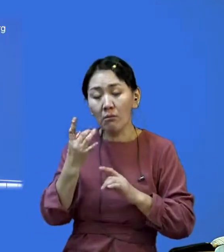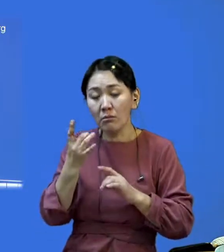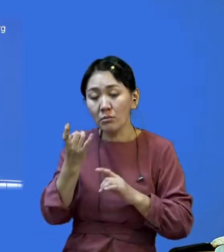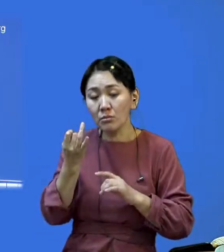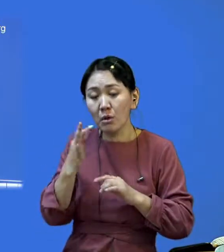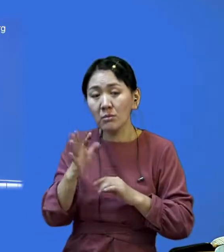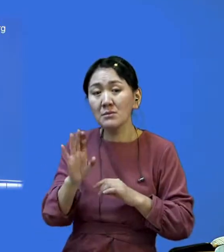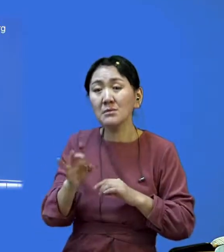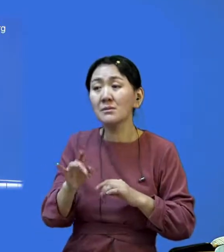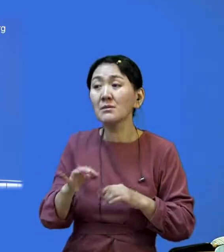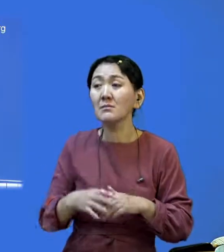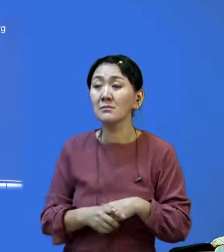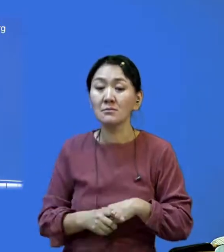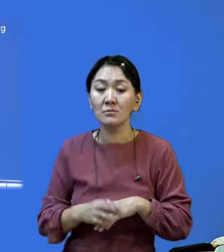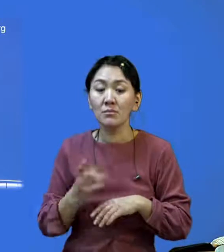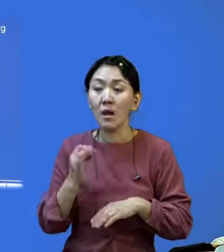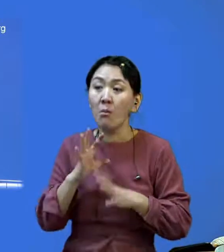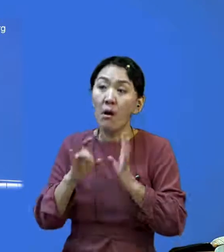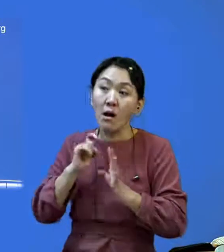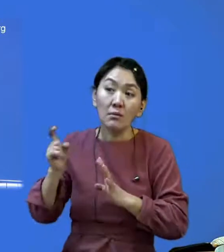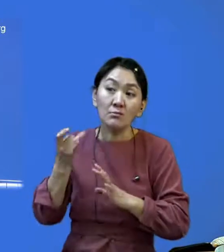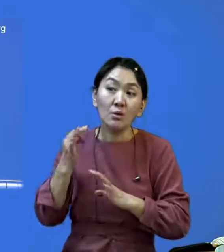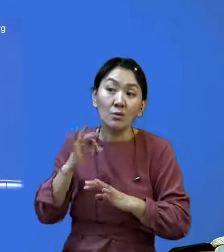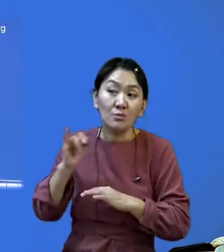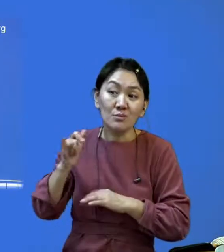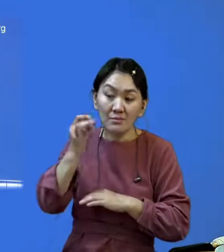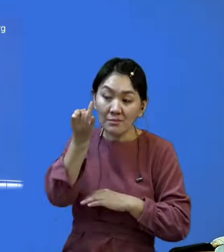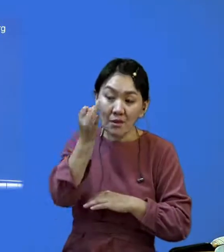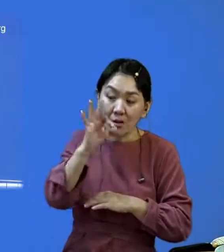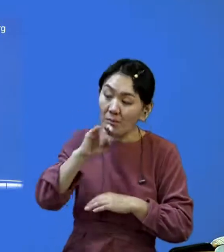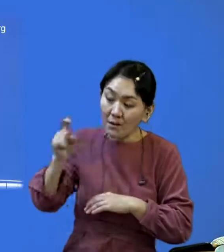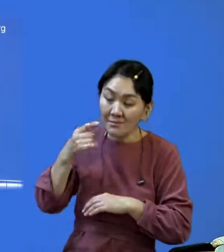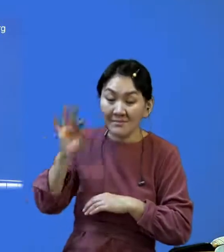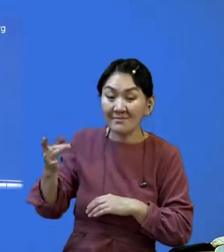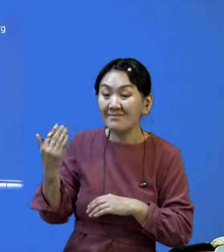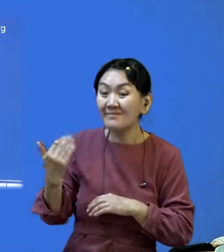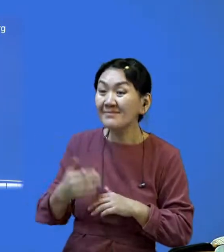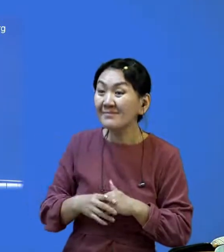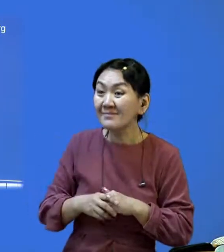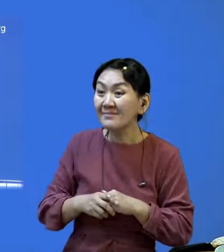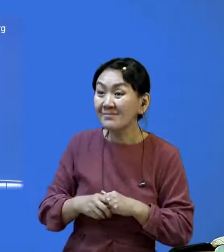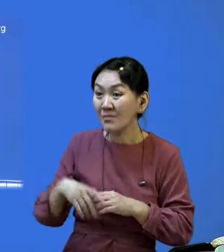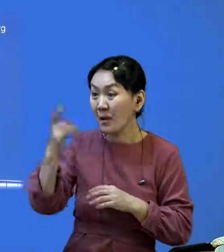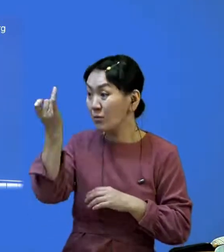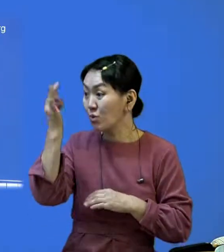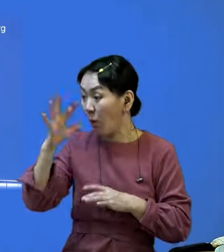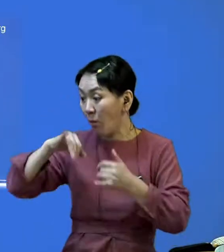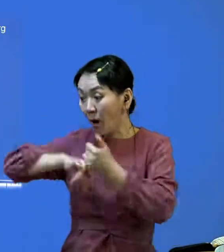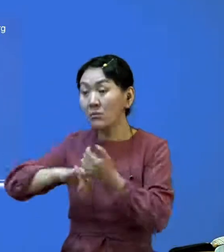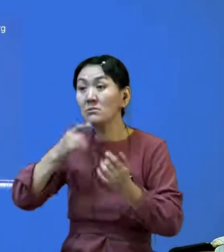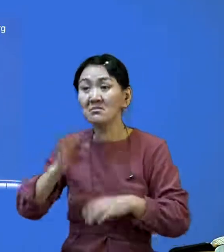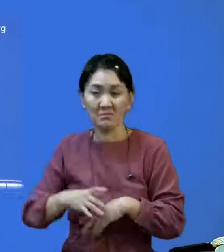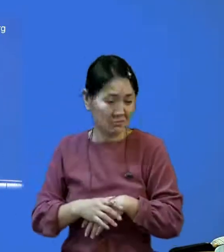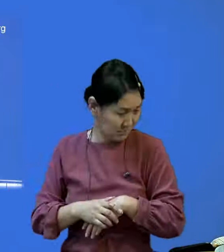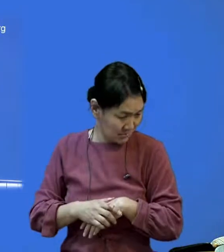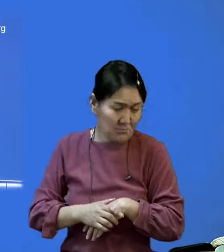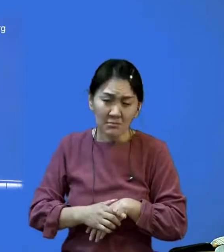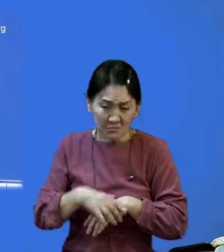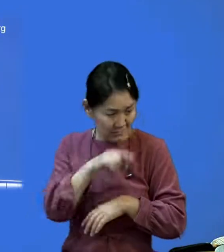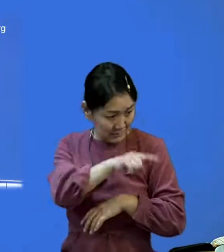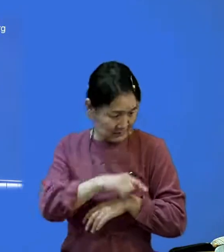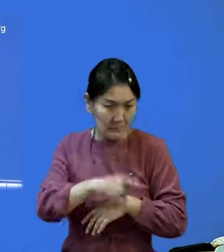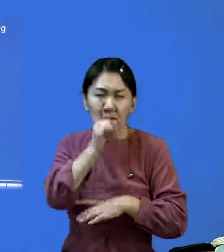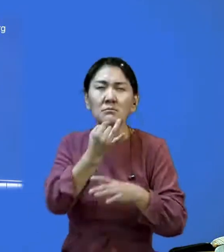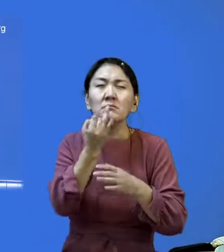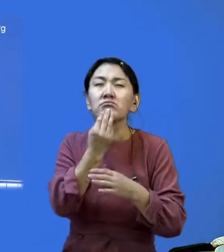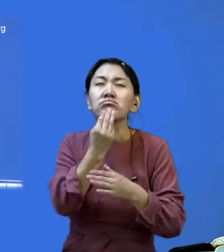Яа, юу гисэн блэ дээ? Яа, ихнэр нь юу гисэн блэ? Одоо гүртэл чин үнэн